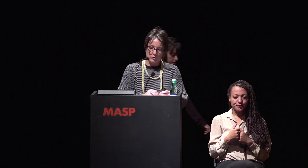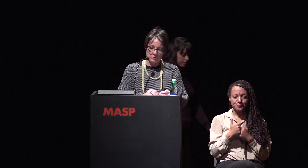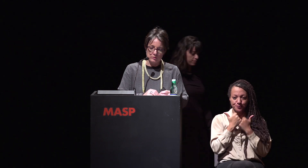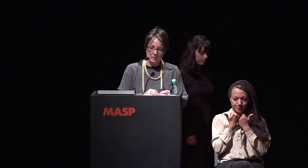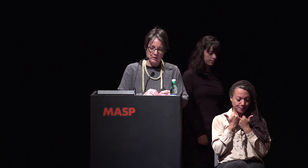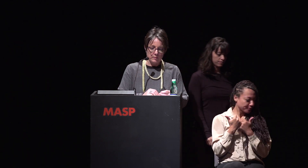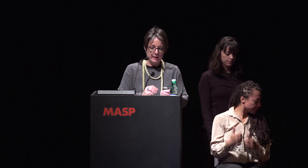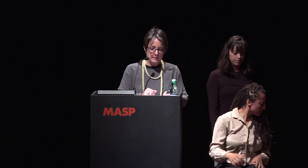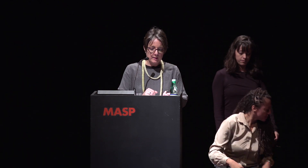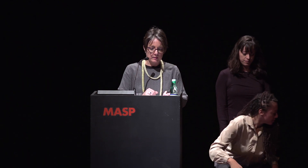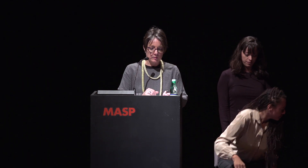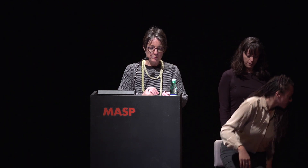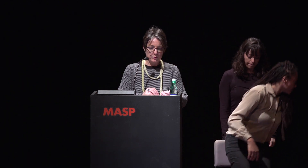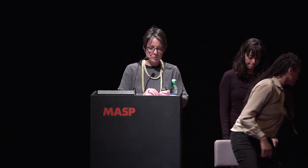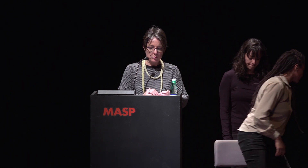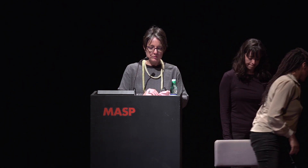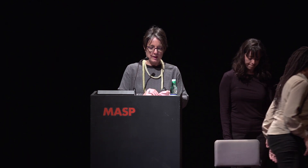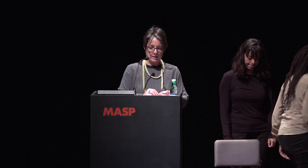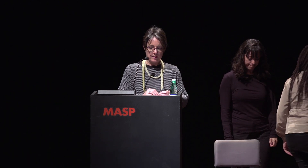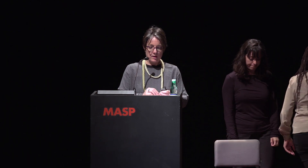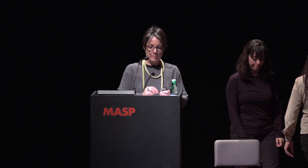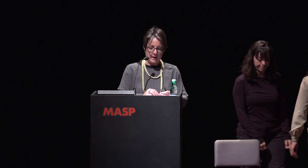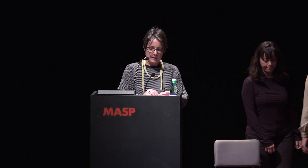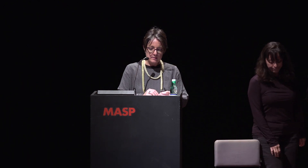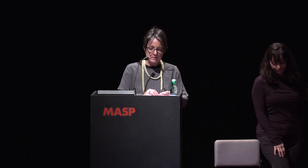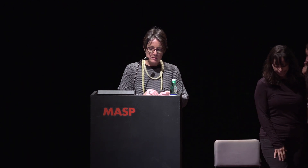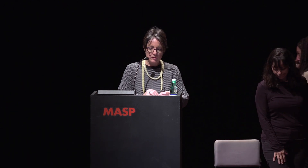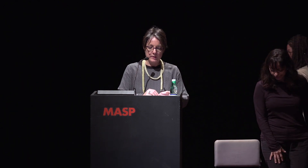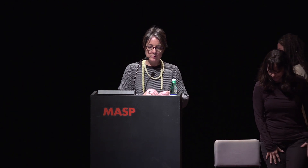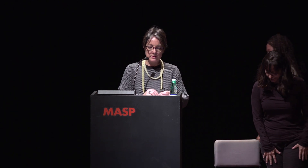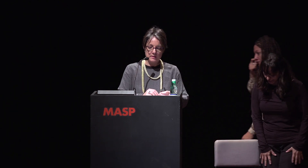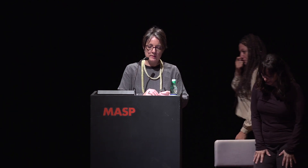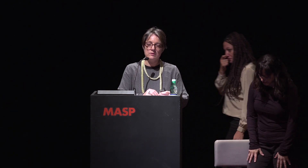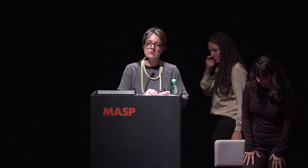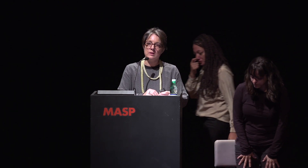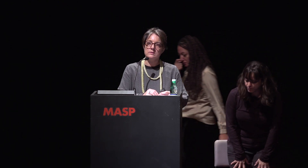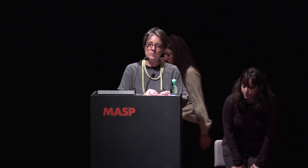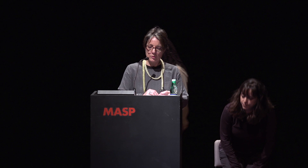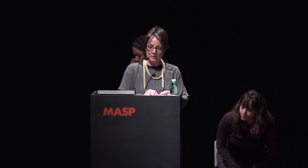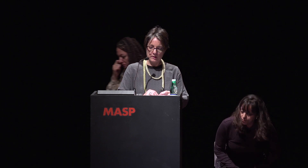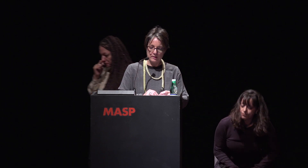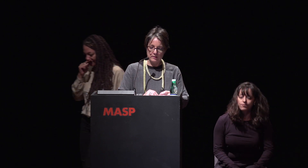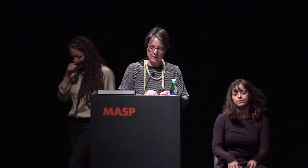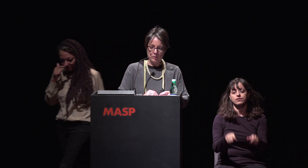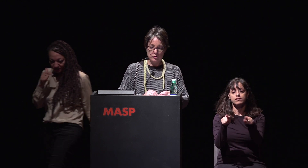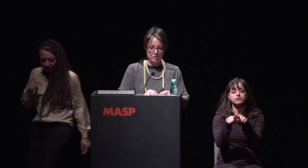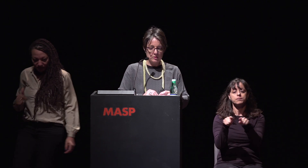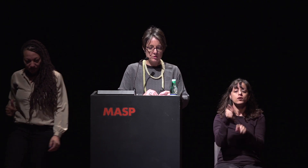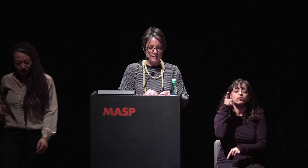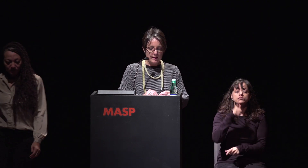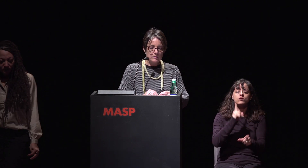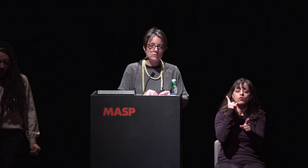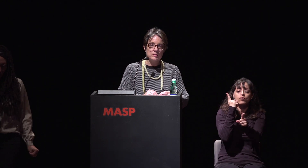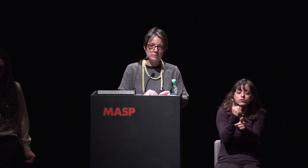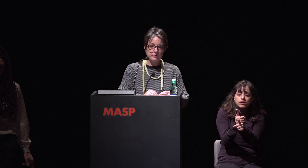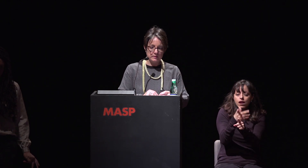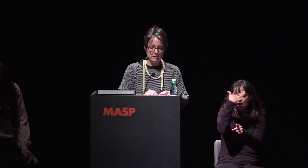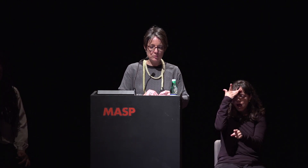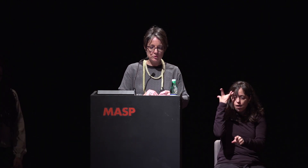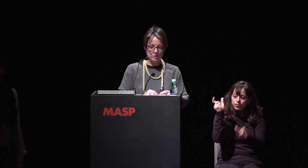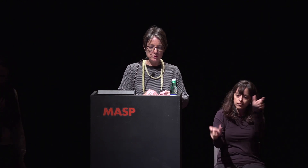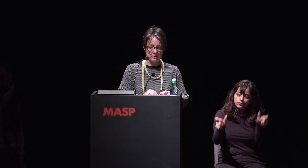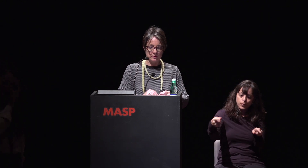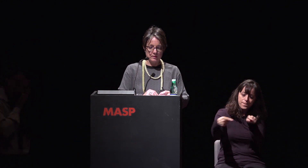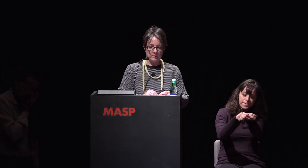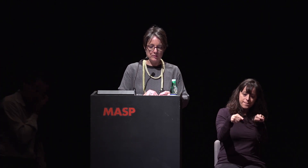cultura autóctone. Mais ainda, pôde encontrar pares para uma estratégia de nação moderna urdida de dentro da